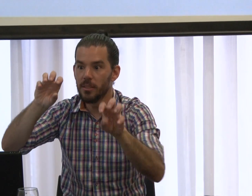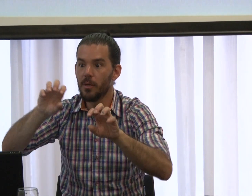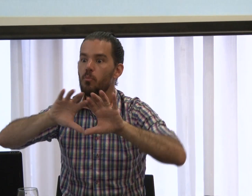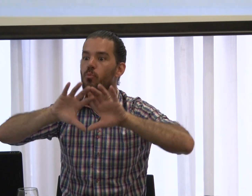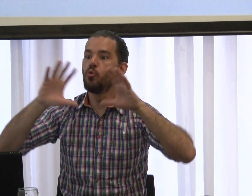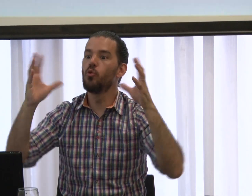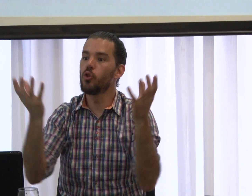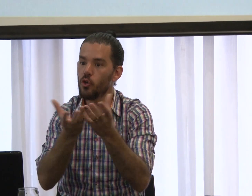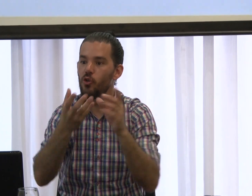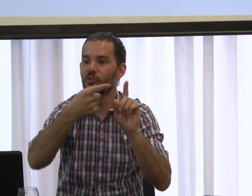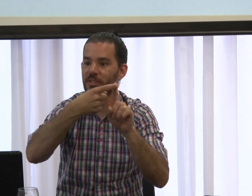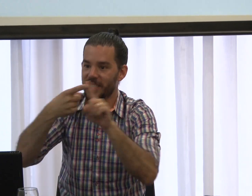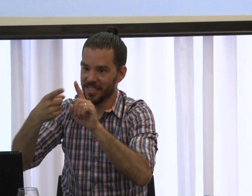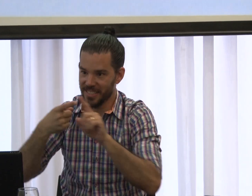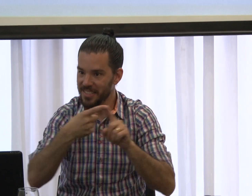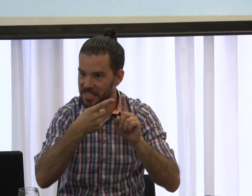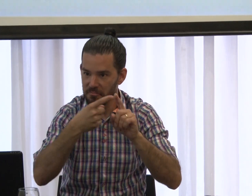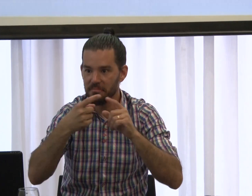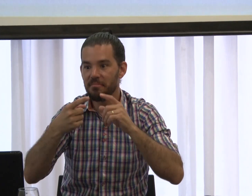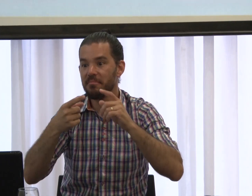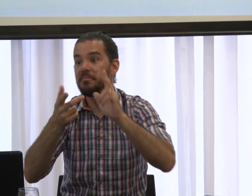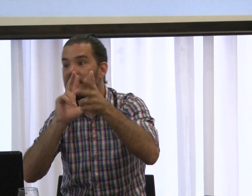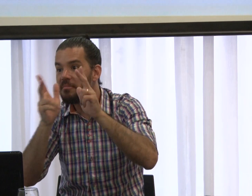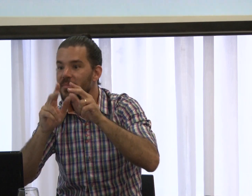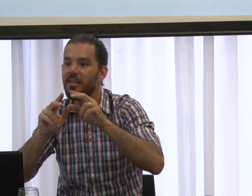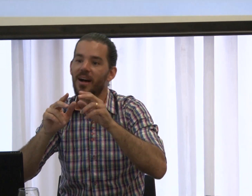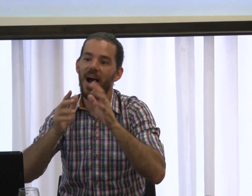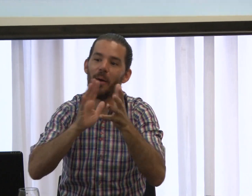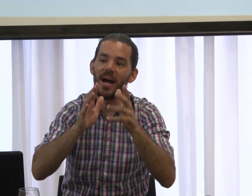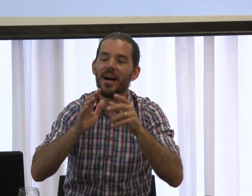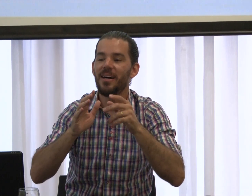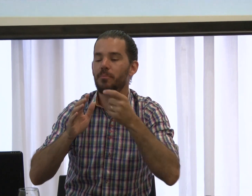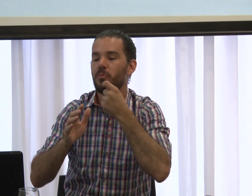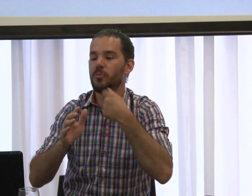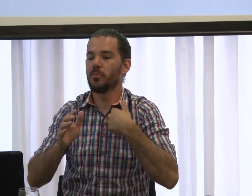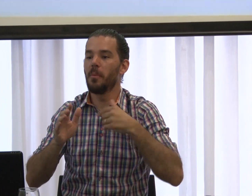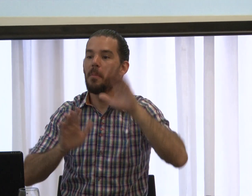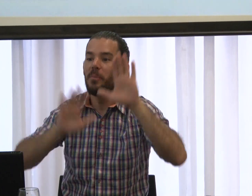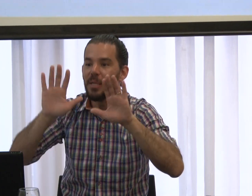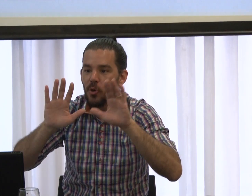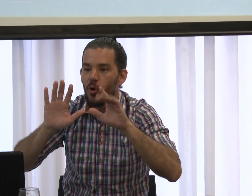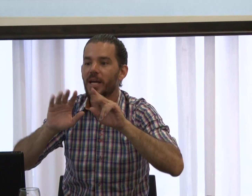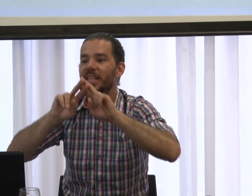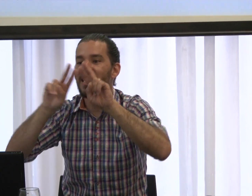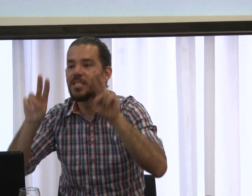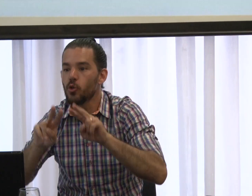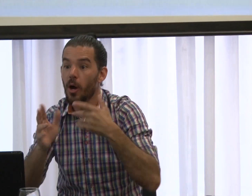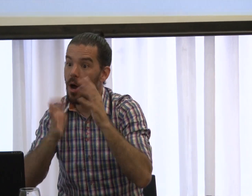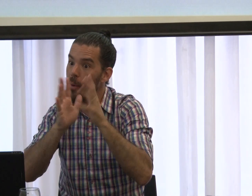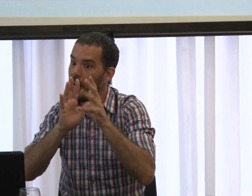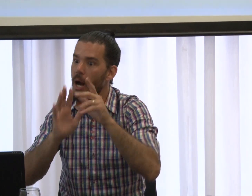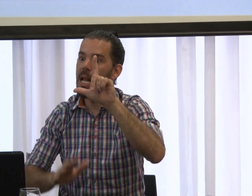personas. En total puede ser entre 9 personas de diferentes partes del mundo que pueden comunicarse, dice. Por ejemplo, que se comunican por lengua de